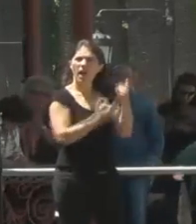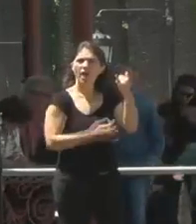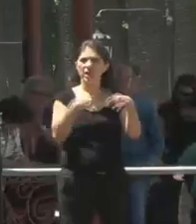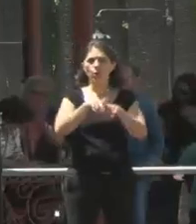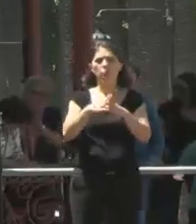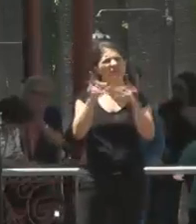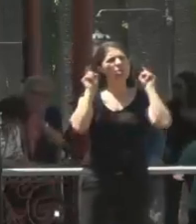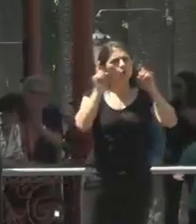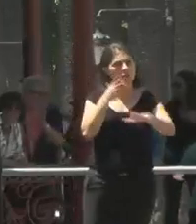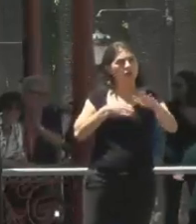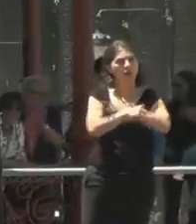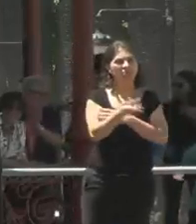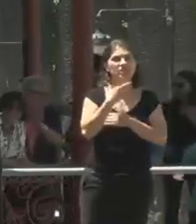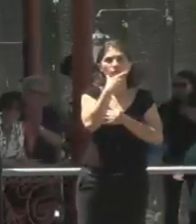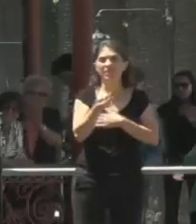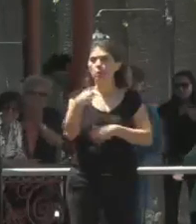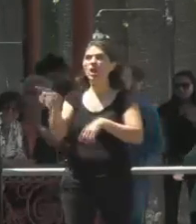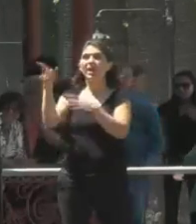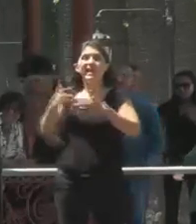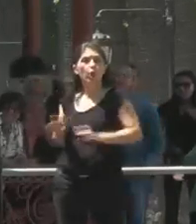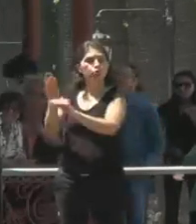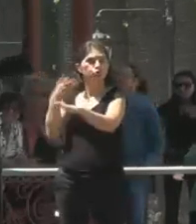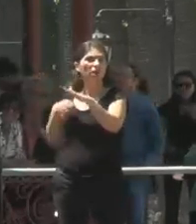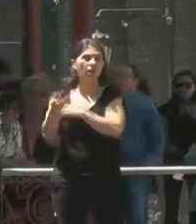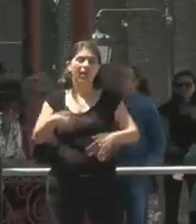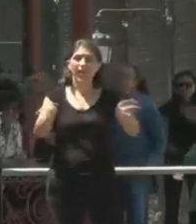á educación que os seus fillos. E non o van a conseguir.